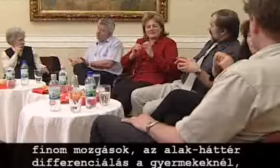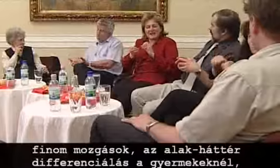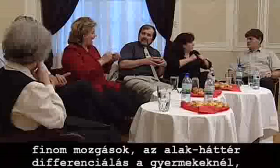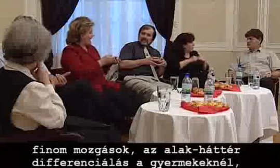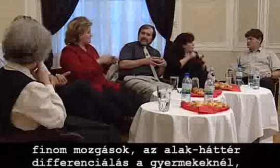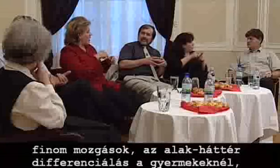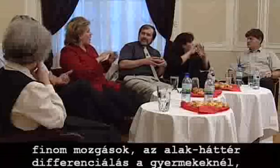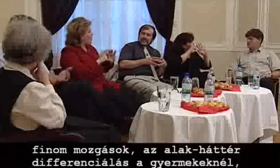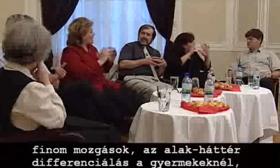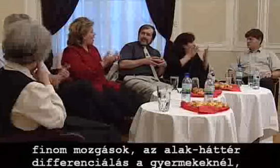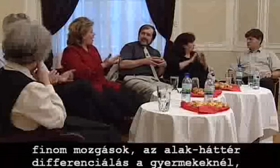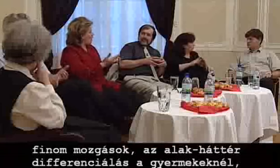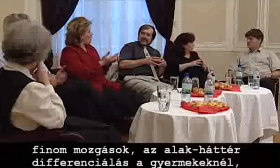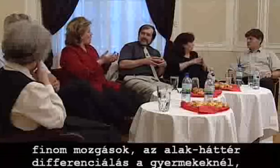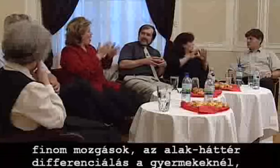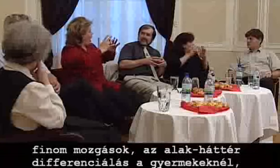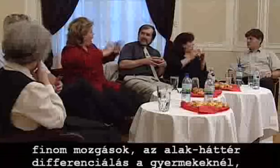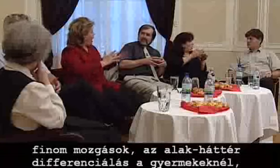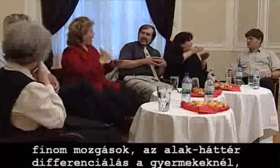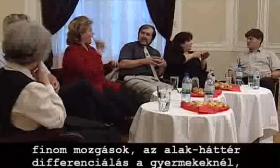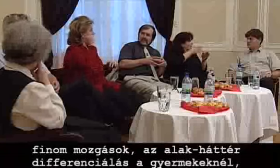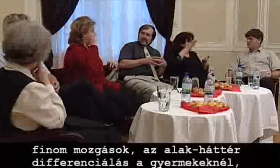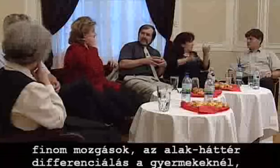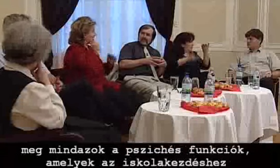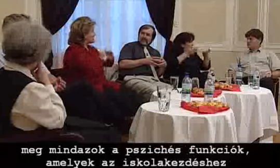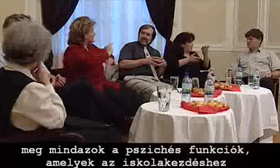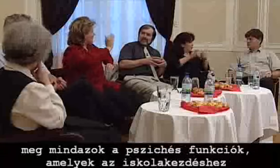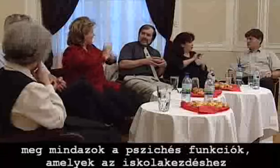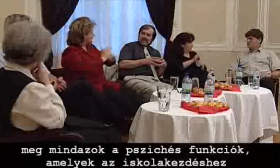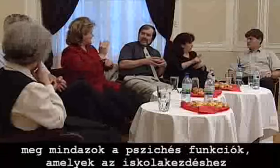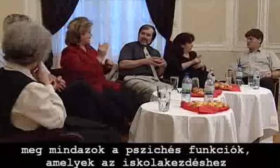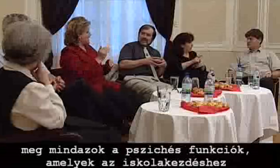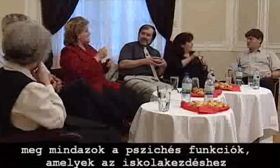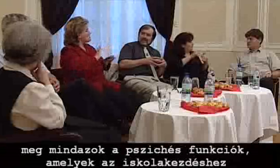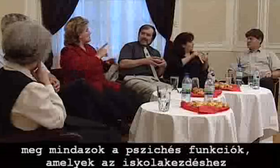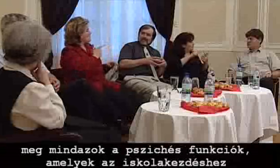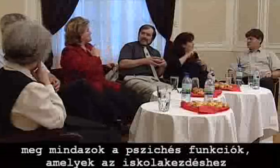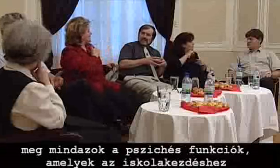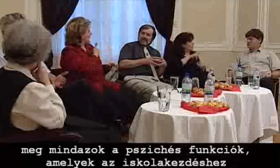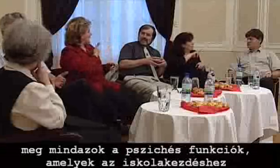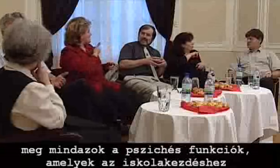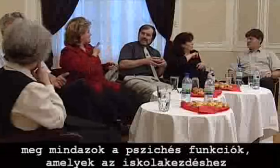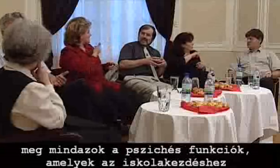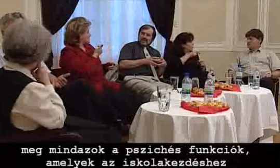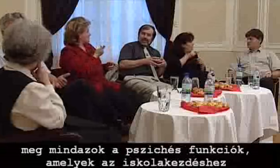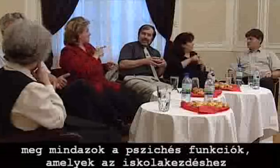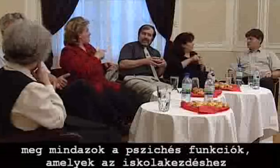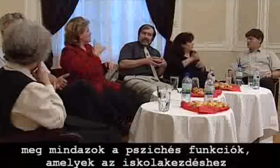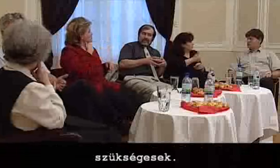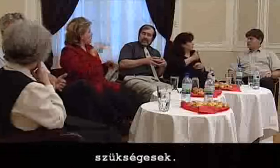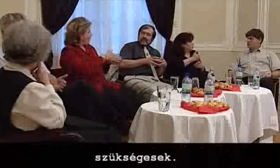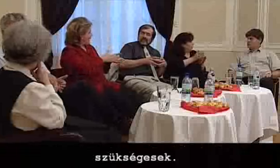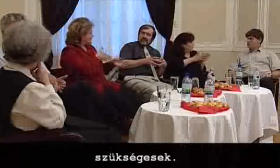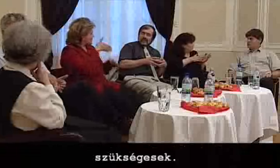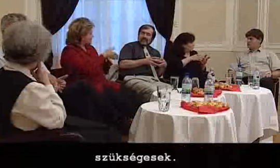akkora alakul ki az alak-háttér differenciálás a gyereknél, és mindazok a pszichés funkciók, amelyek az iskola